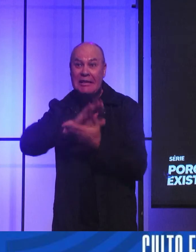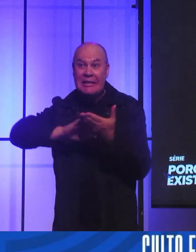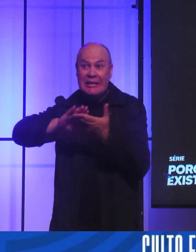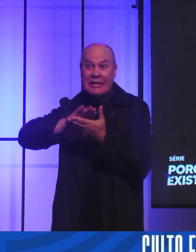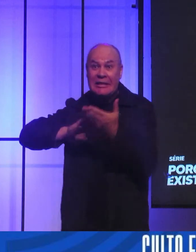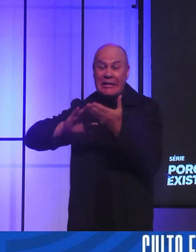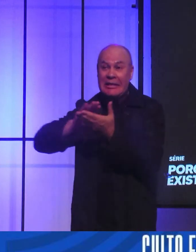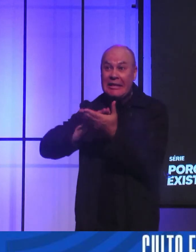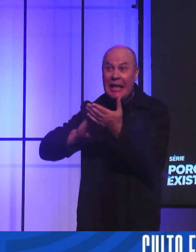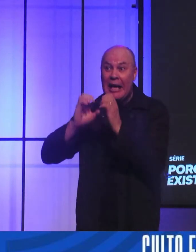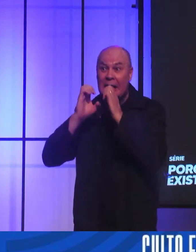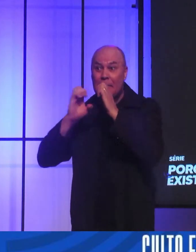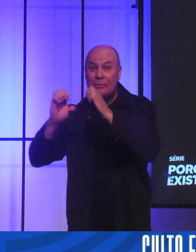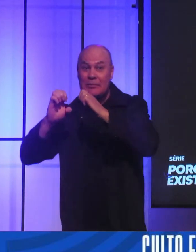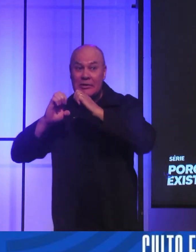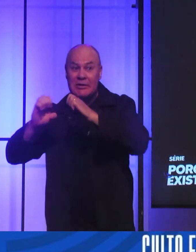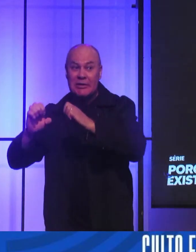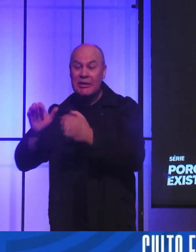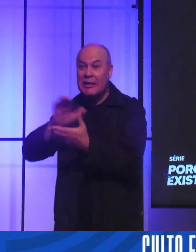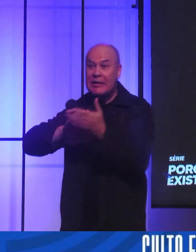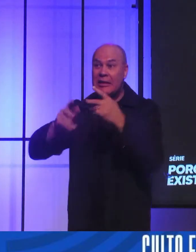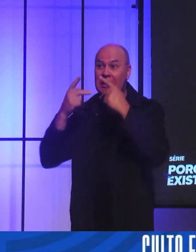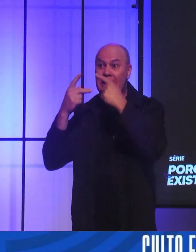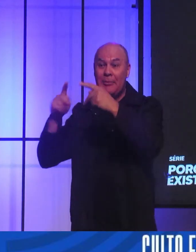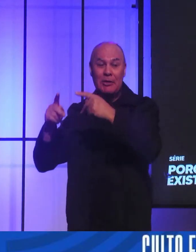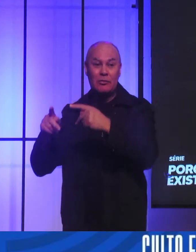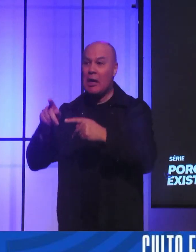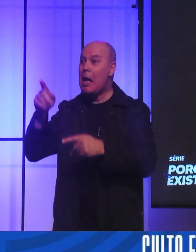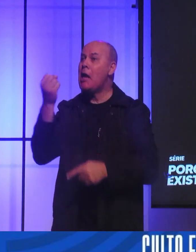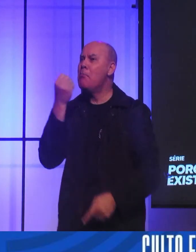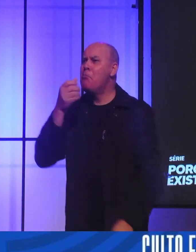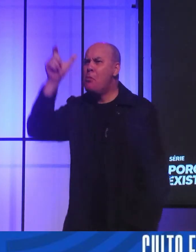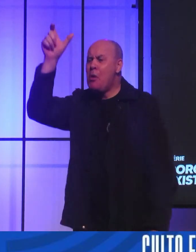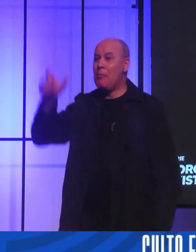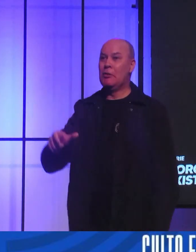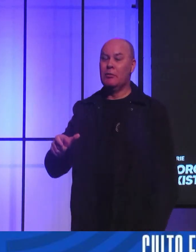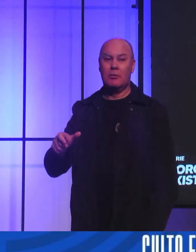sentiu responsável por ele estar diante